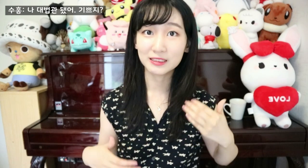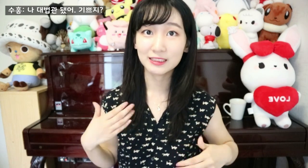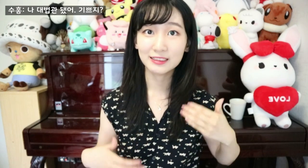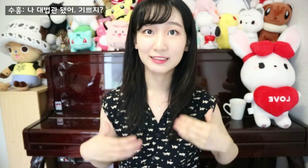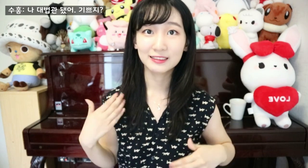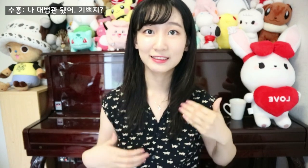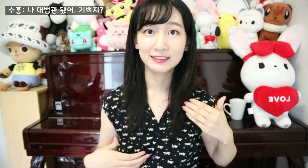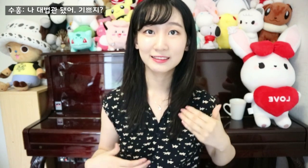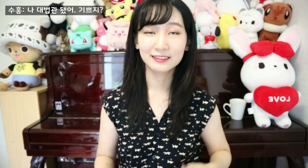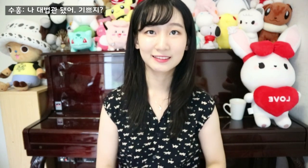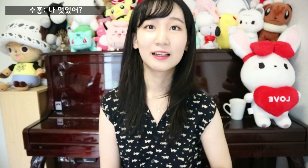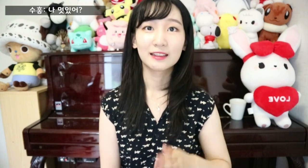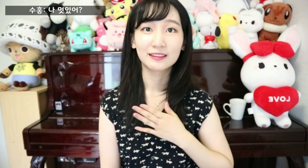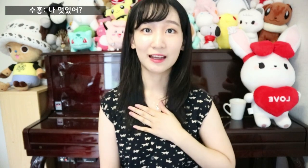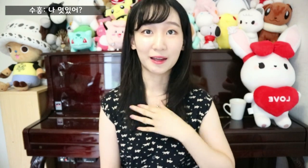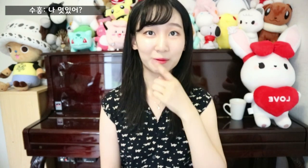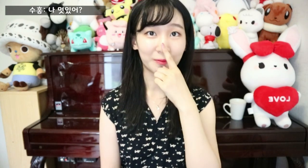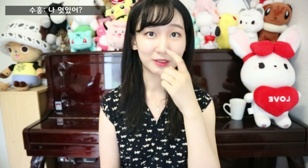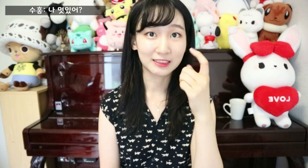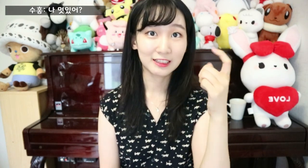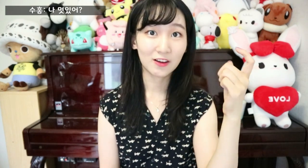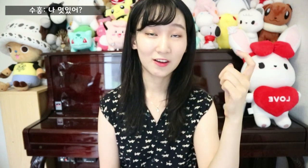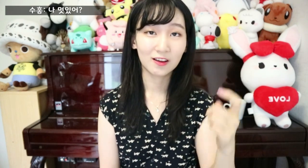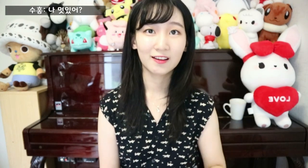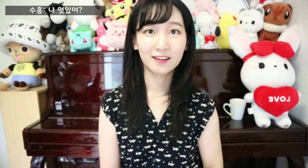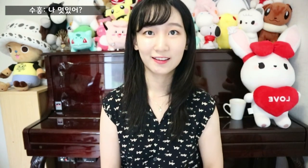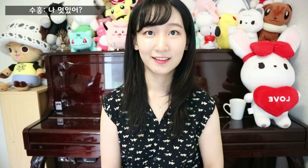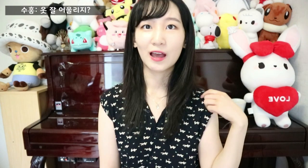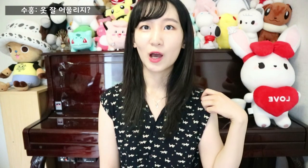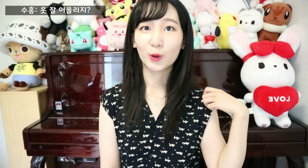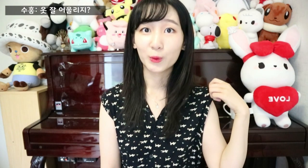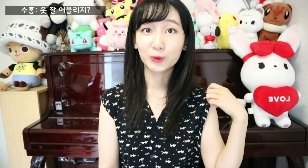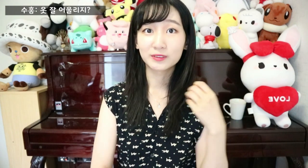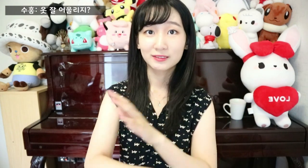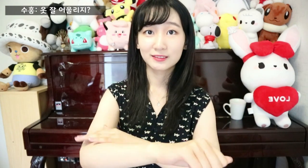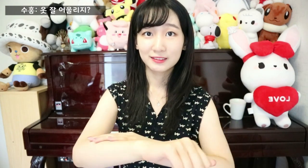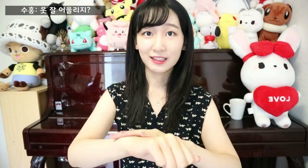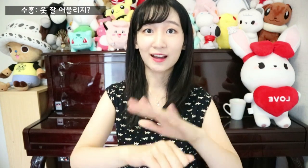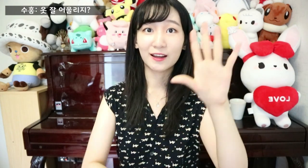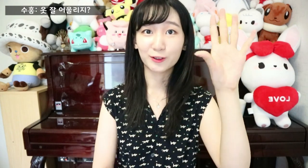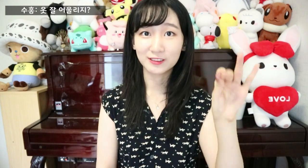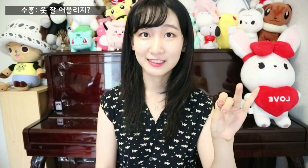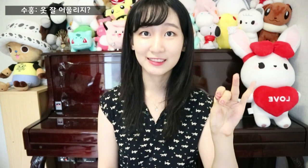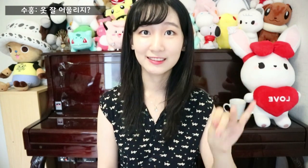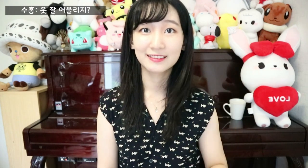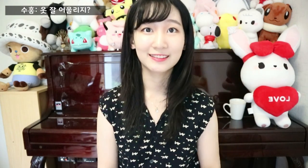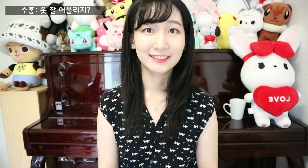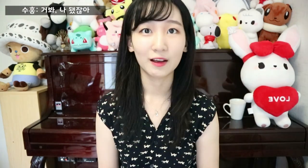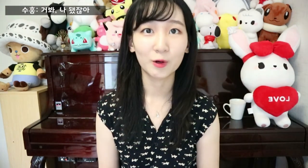기쁘지? 나 멋있어? 옷 잘 어울리지?